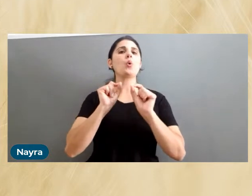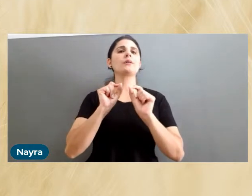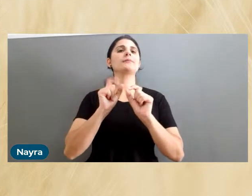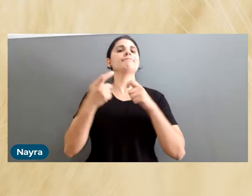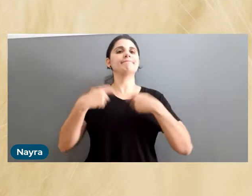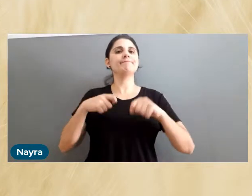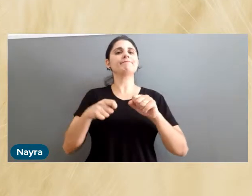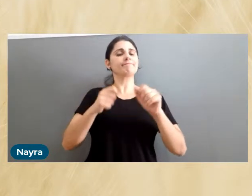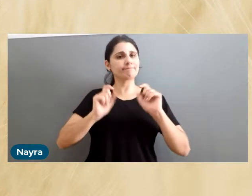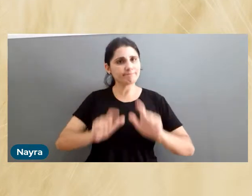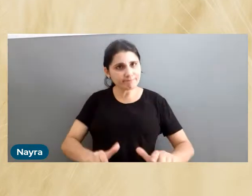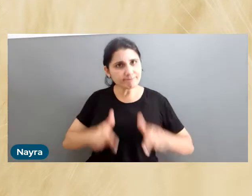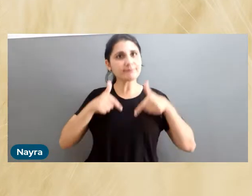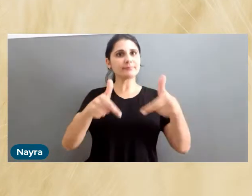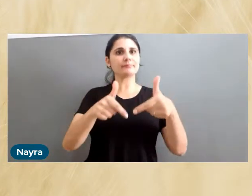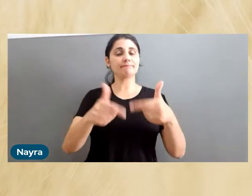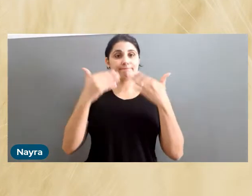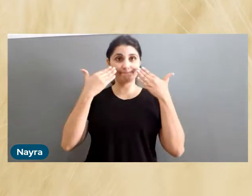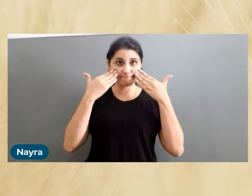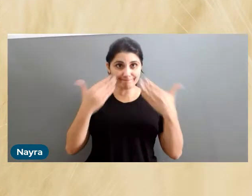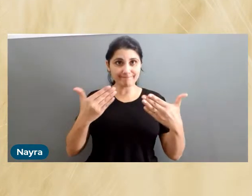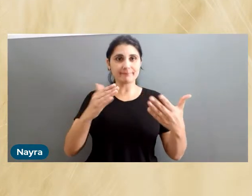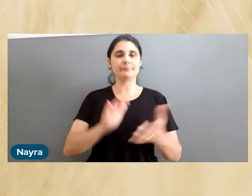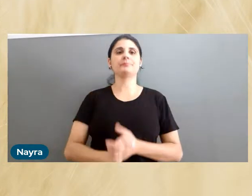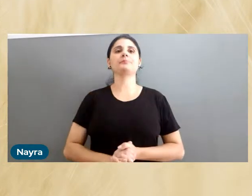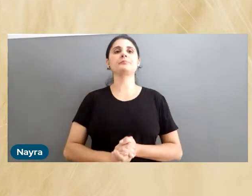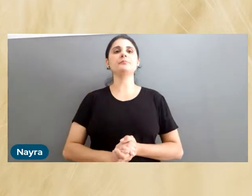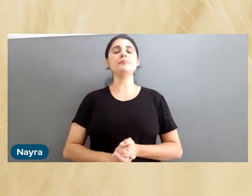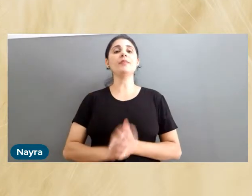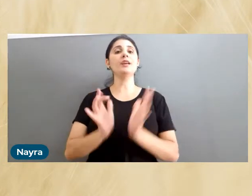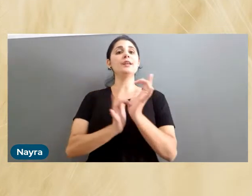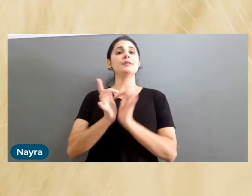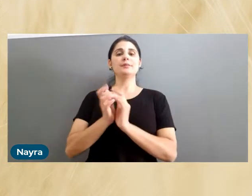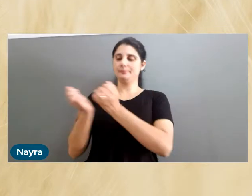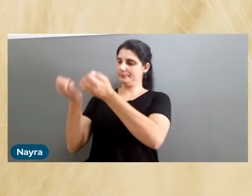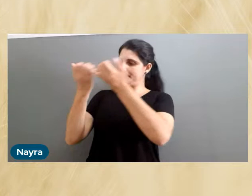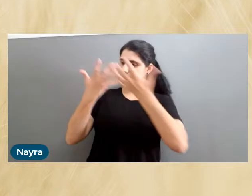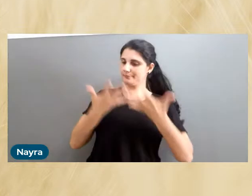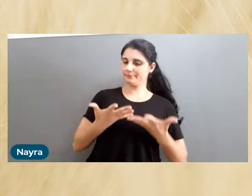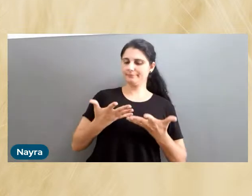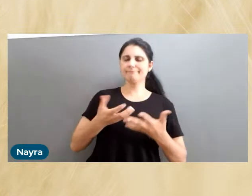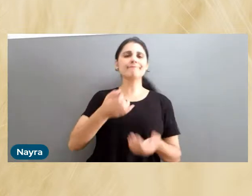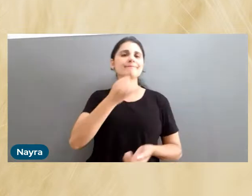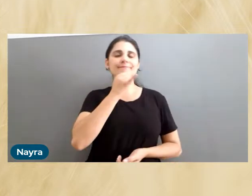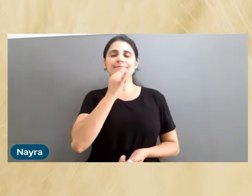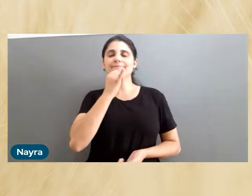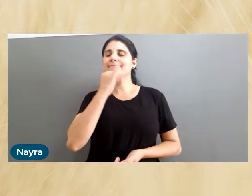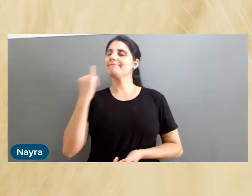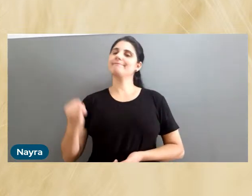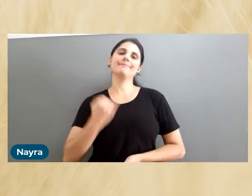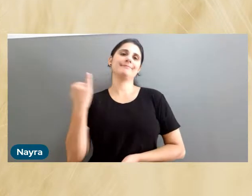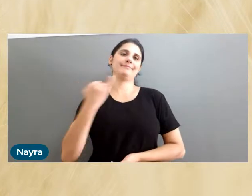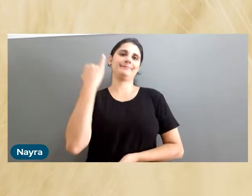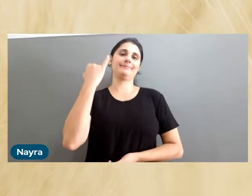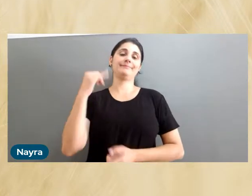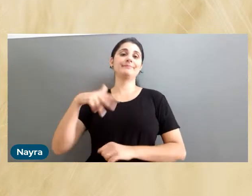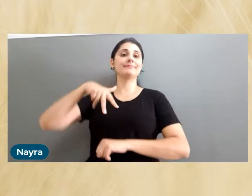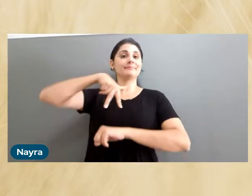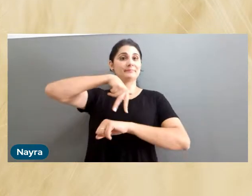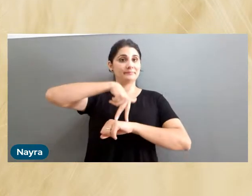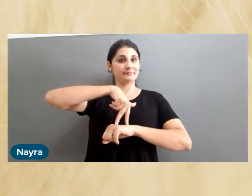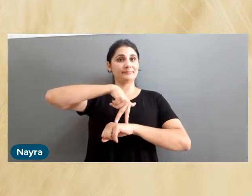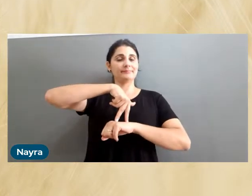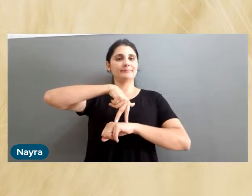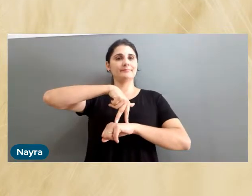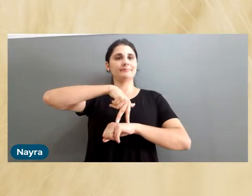precisamos fazer pessoalmente. Jesus nos trouxe ainda um exemplo notável quando veio à Terra nas